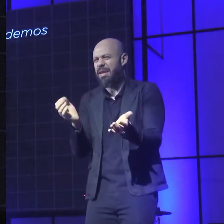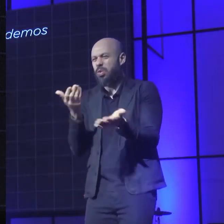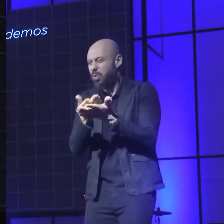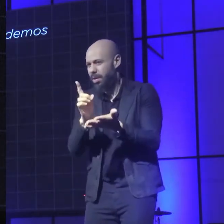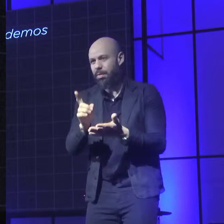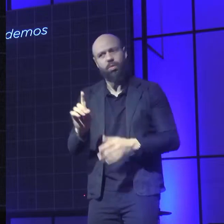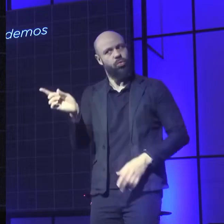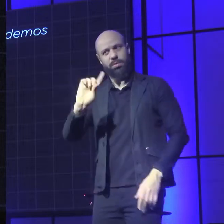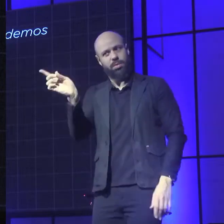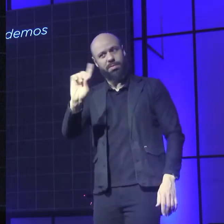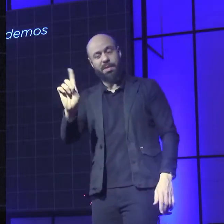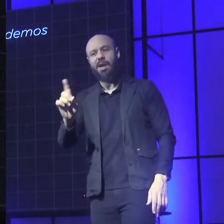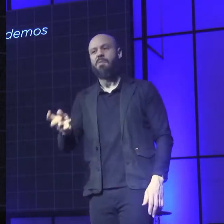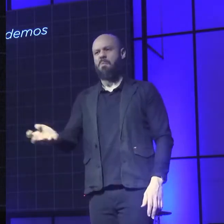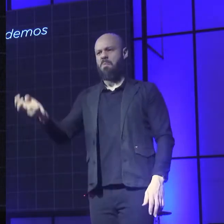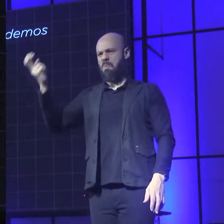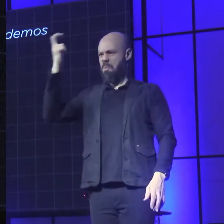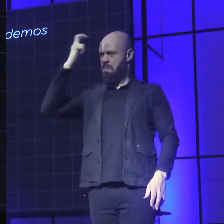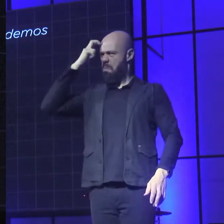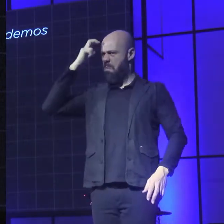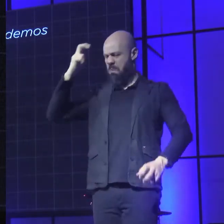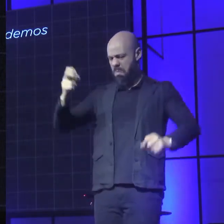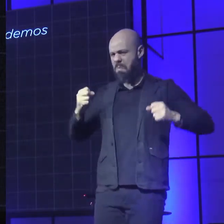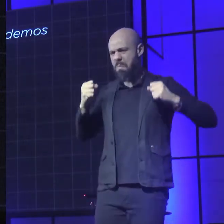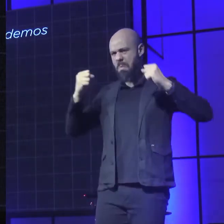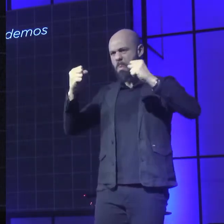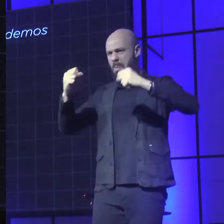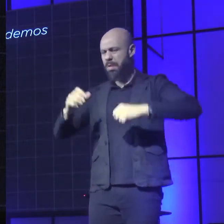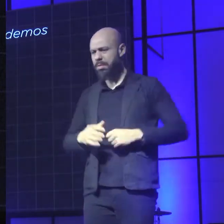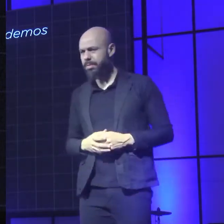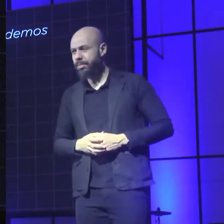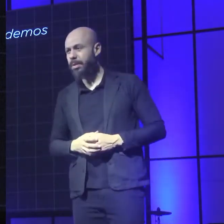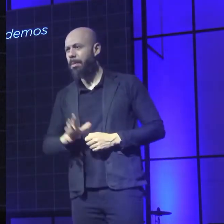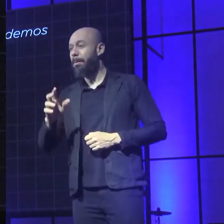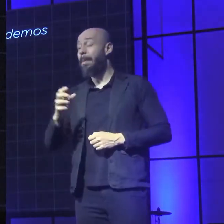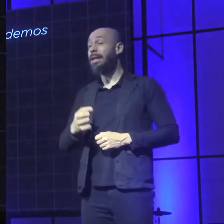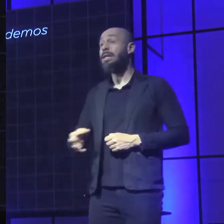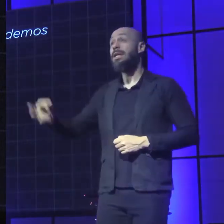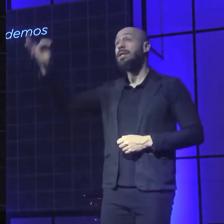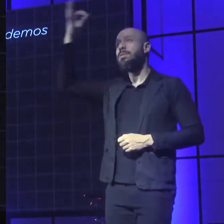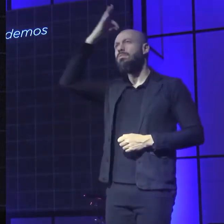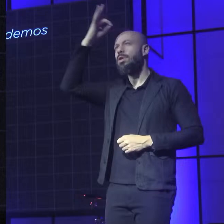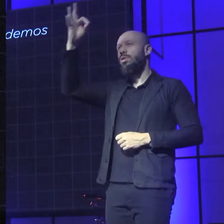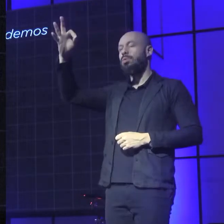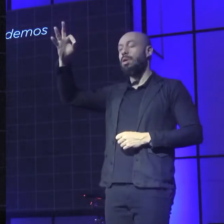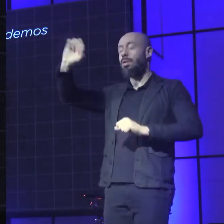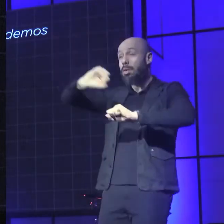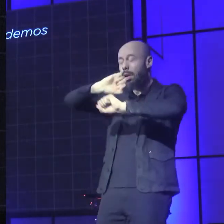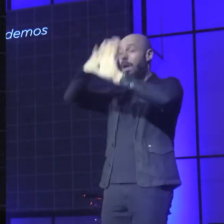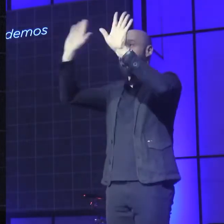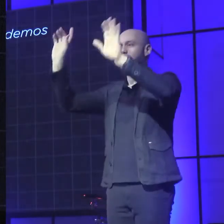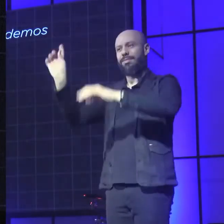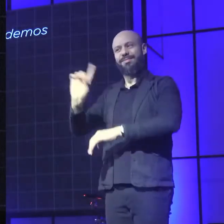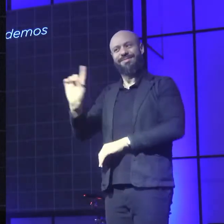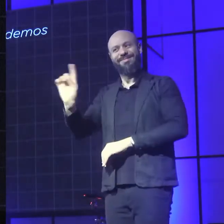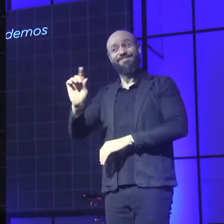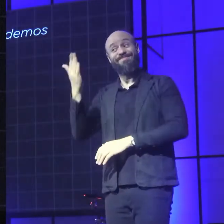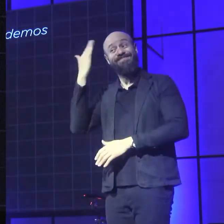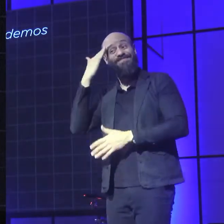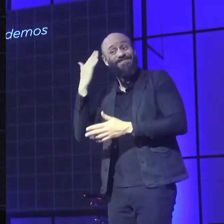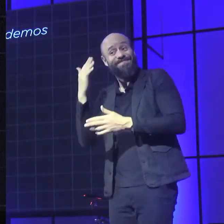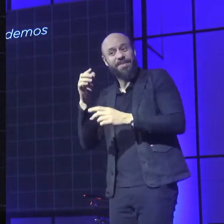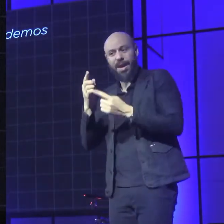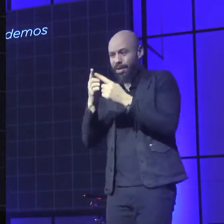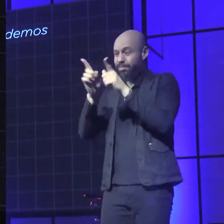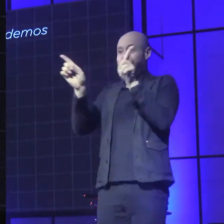não consegue compreender uma verdade espiritual. Ele não consegue discernir, ele não consegue ver